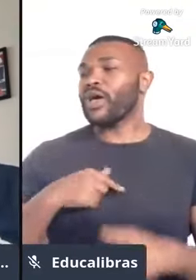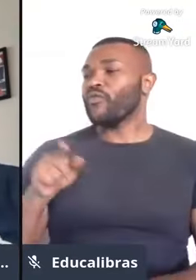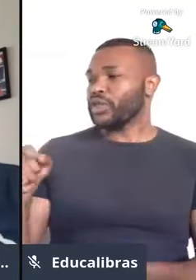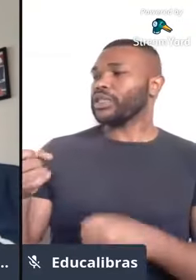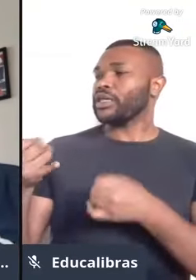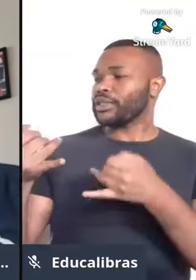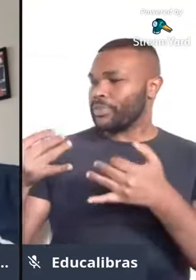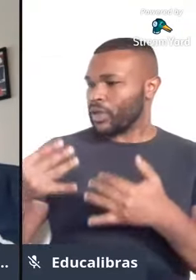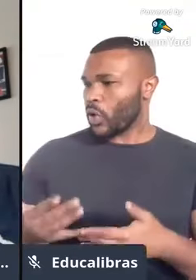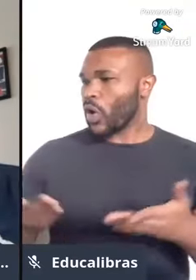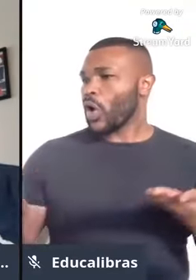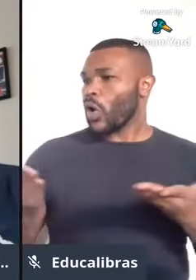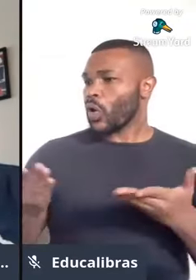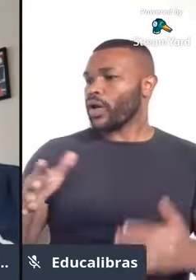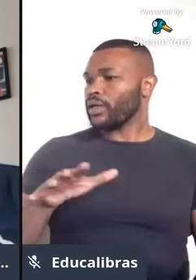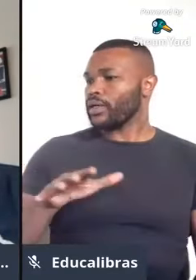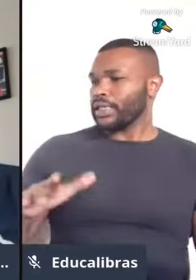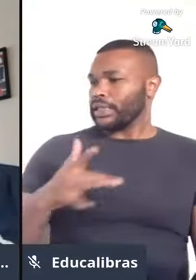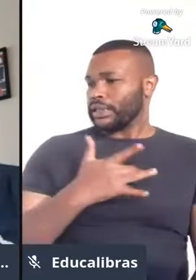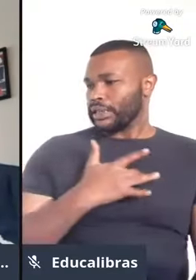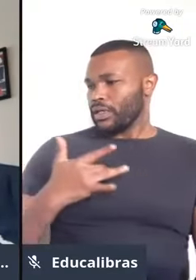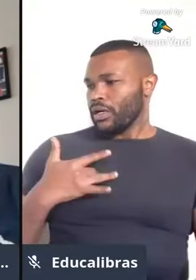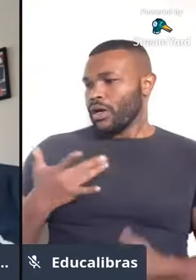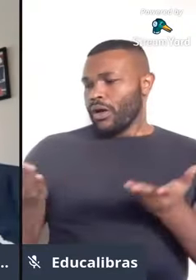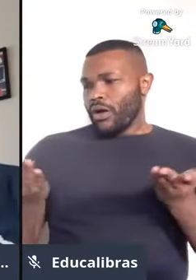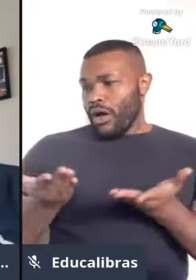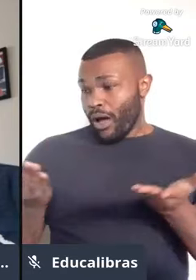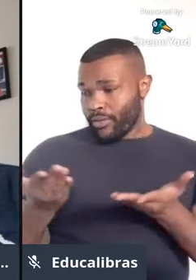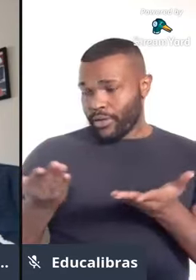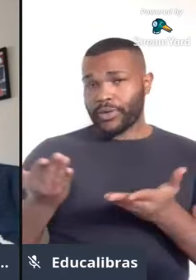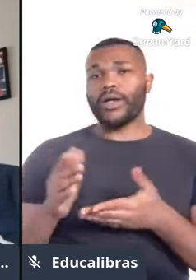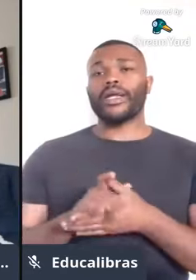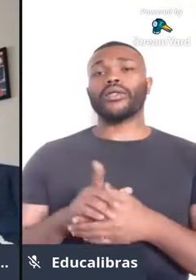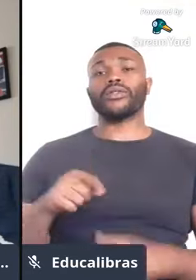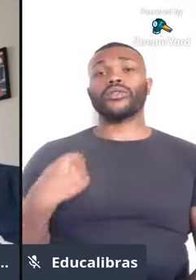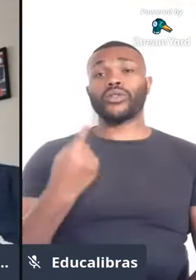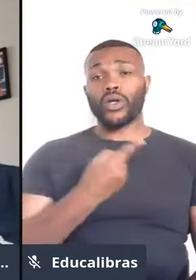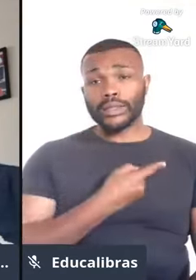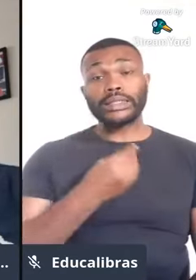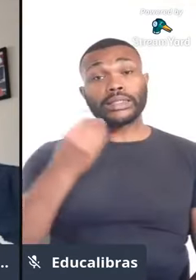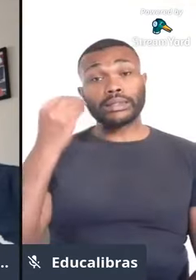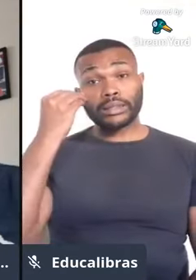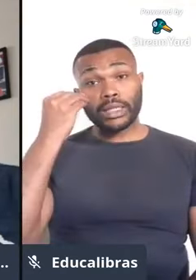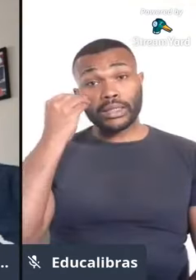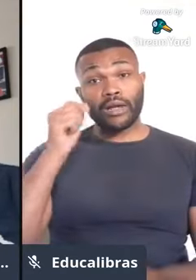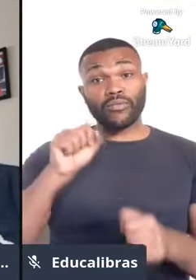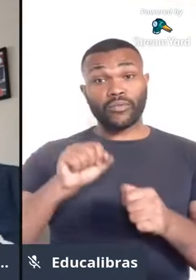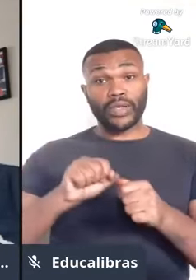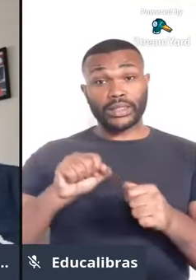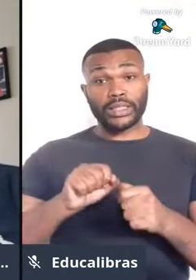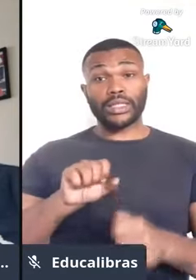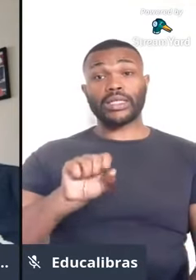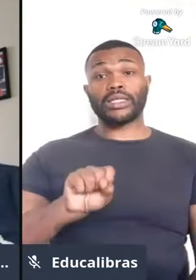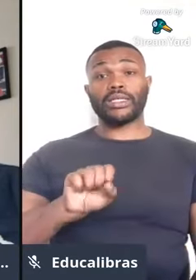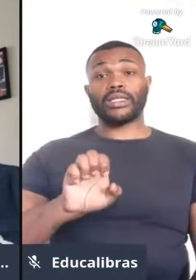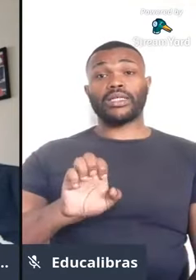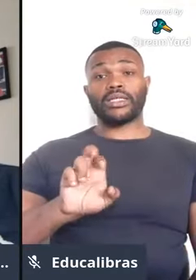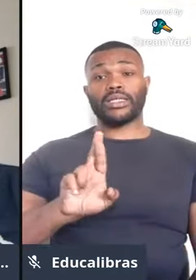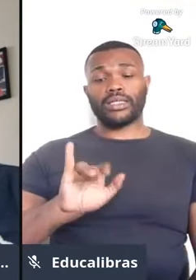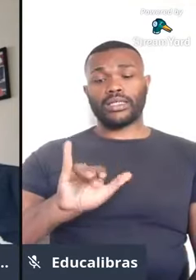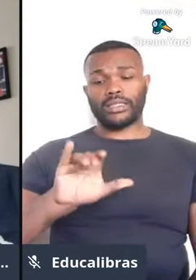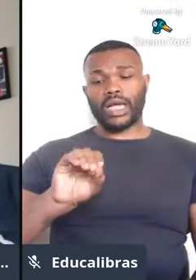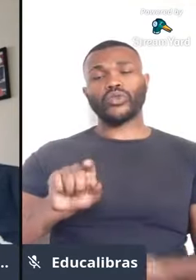mencionou nessa última avaliação, nesse último comentário, é o que a gente está tentando fazer aqui, e o Sérgio Caribé, inclusive,